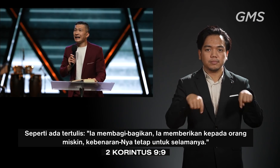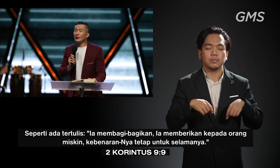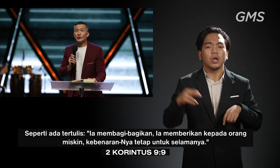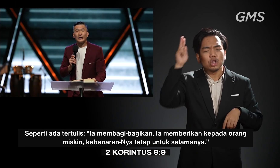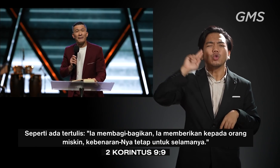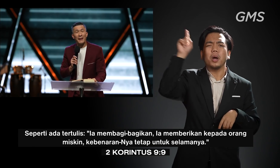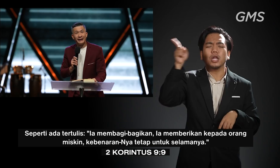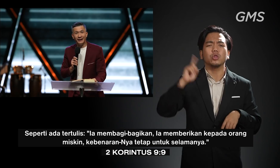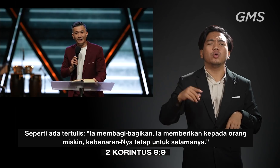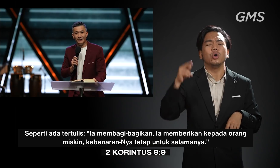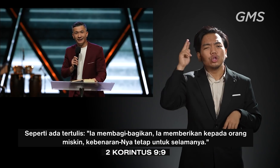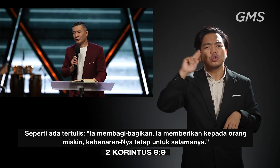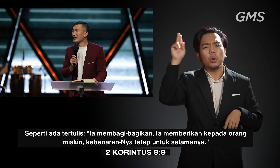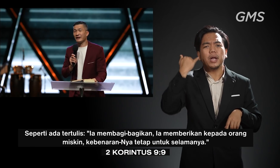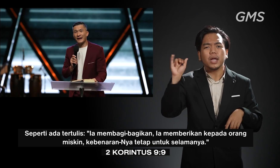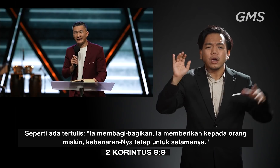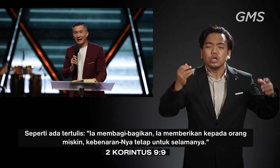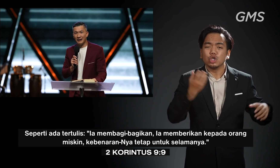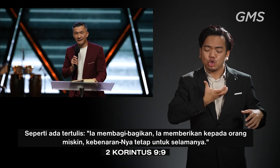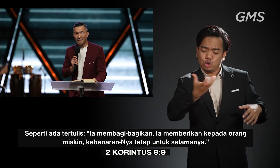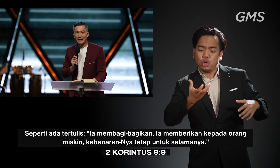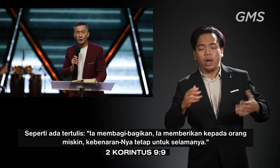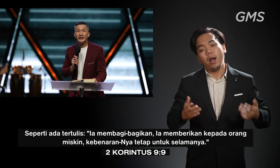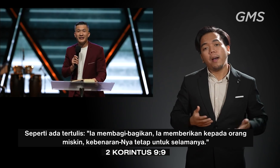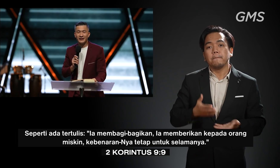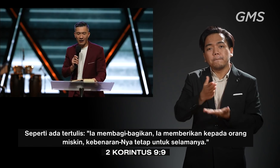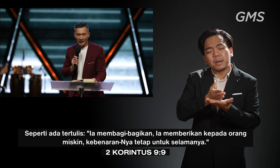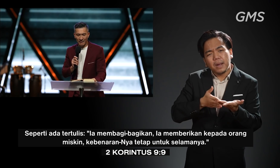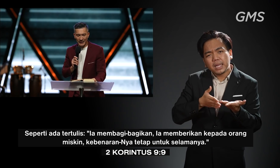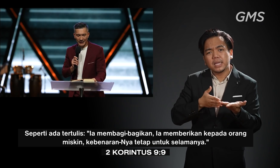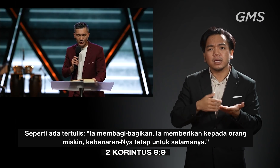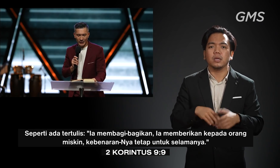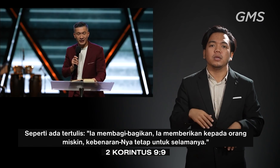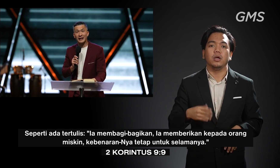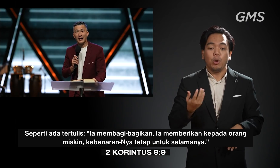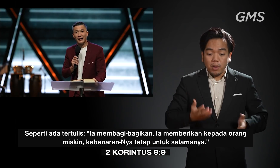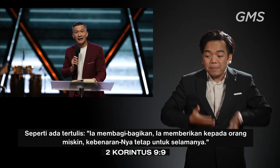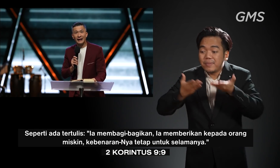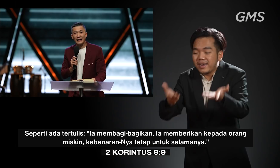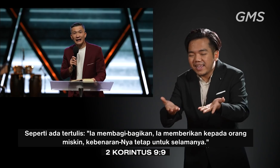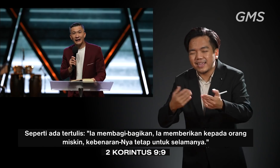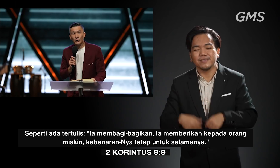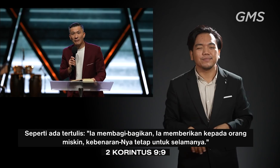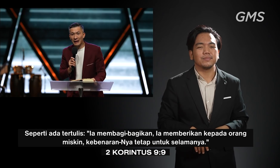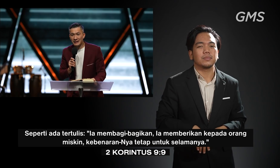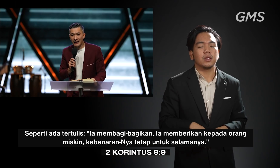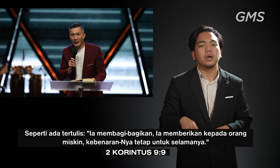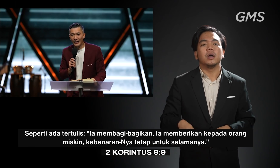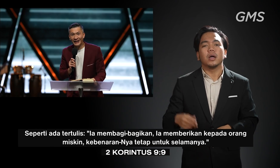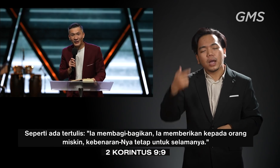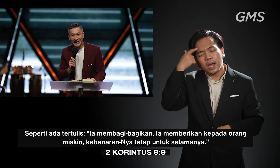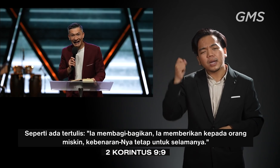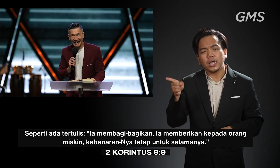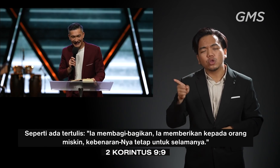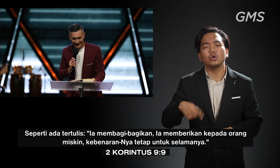Tuhan kita itu suka berbagi. Itu sudah sifatnya. Makanya Tuhan cinta orang yang memberi dengan sukacita. Karena Tuhan merasa